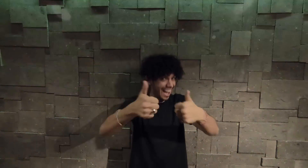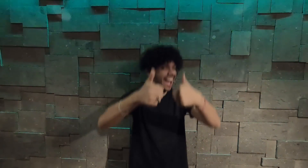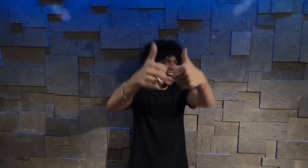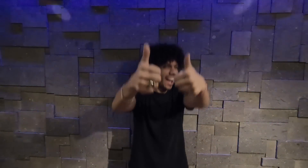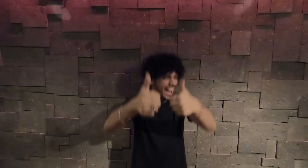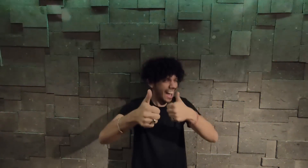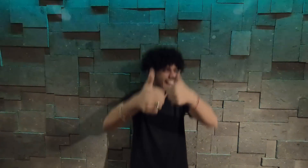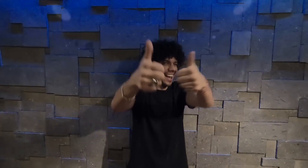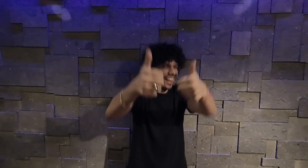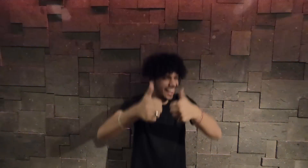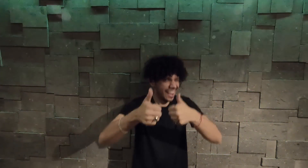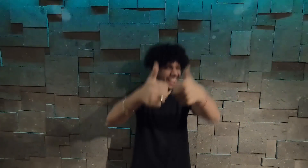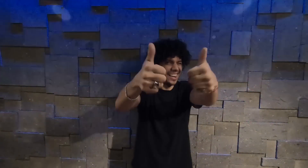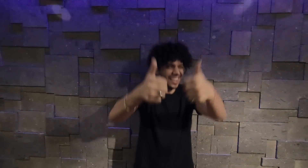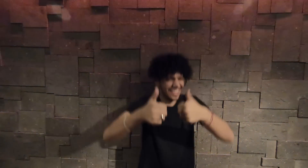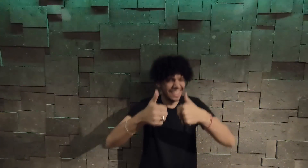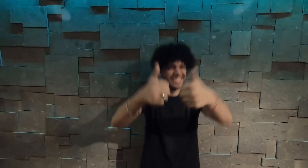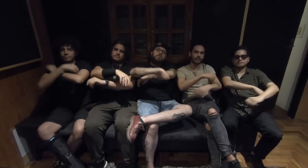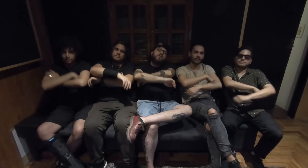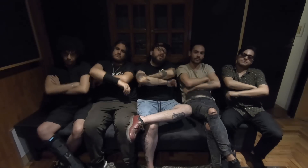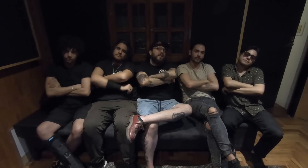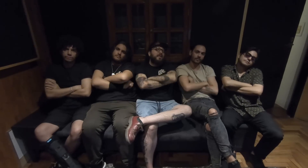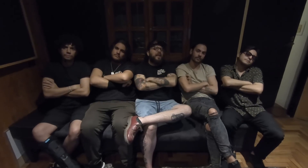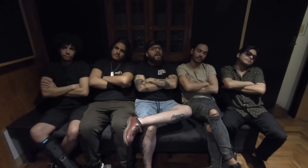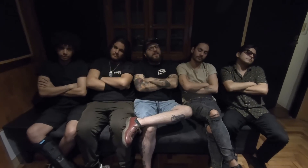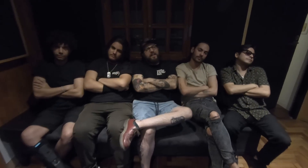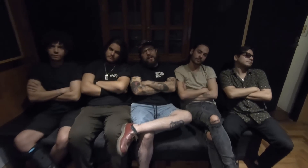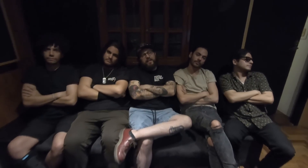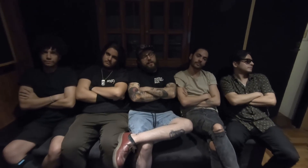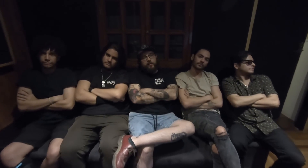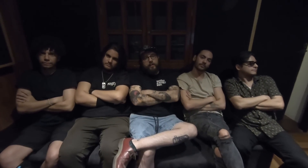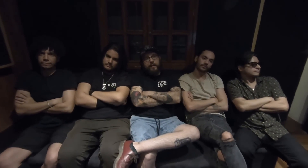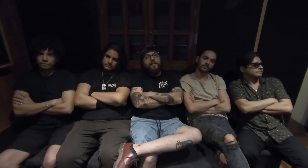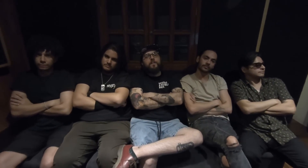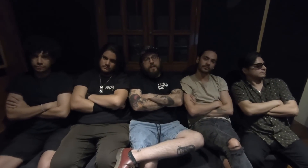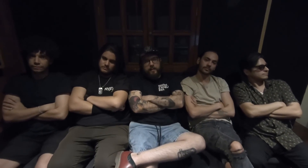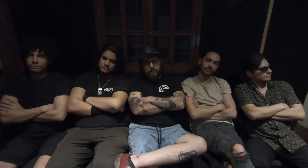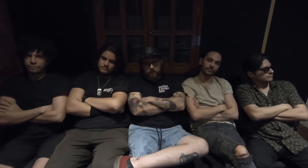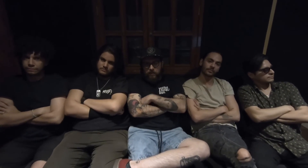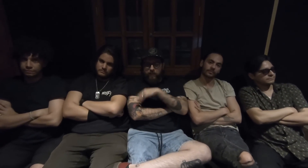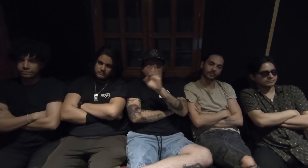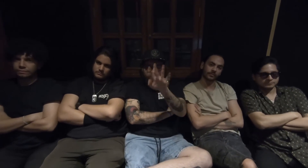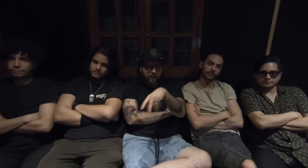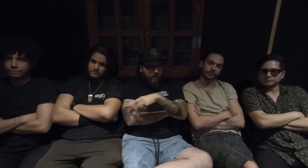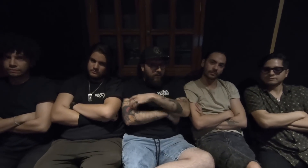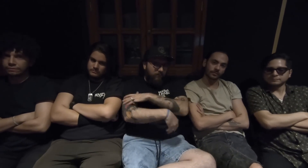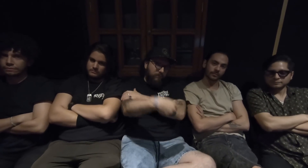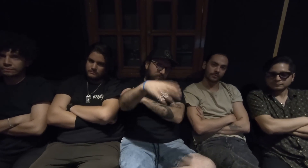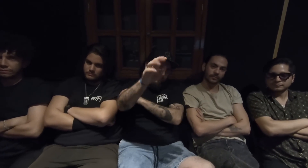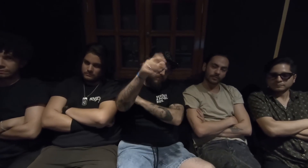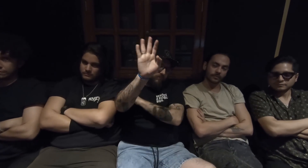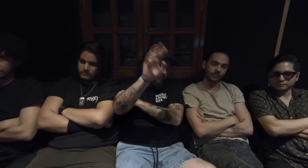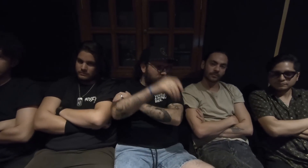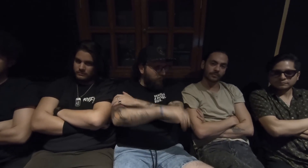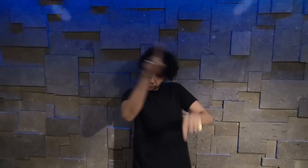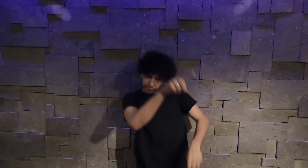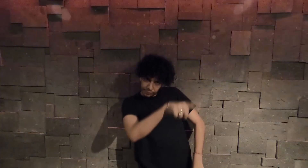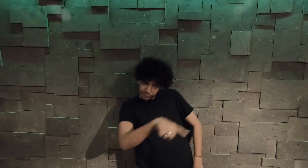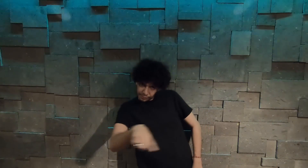y aquí viene la primera mitad. Tú no tienes nada que hacer aquí si no quieres mi disco. Nah, llégale ya. Quédate